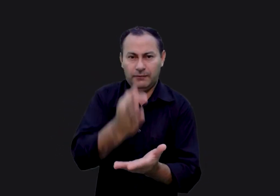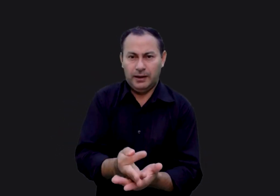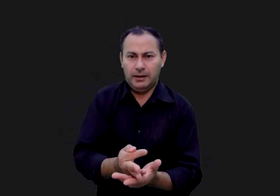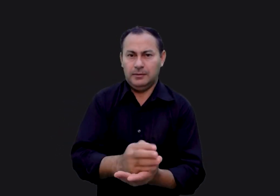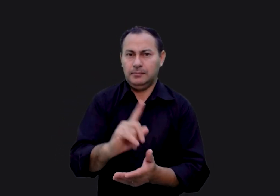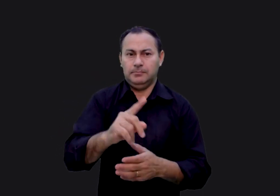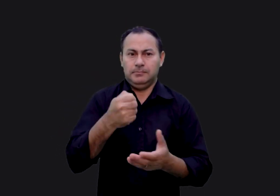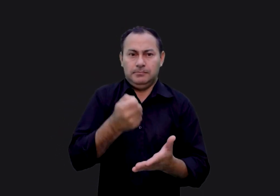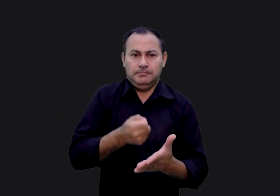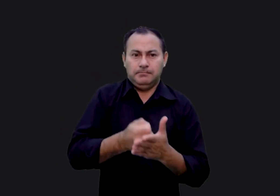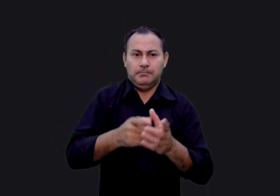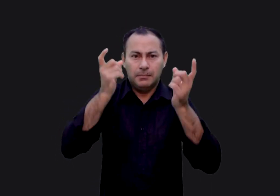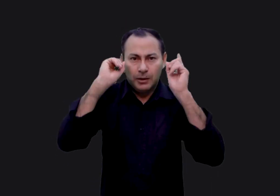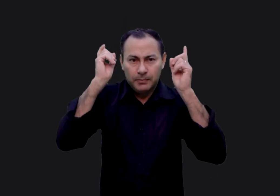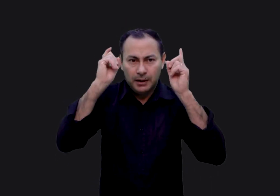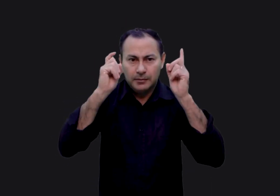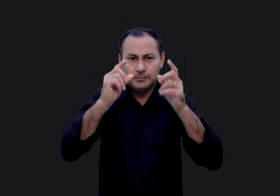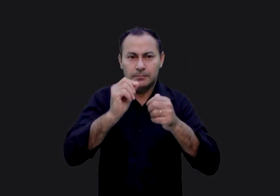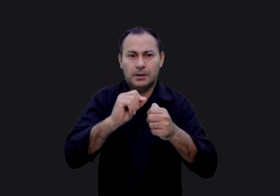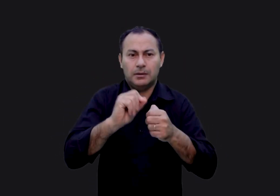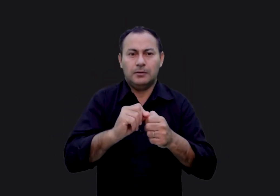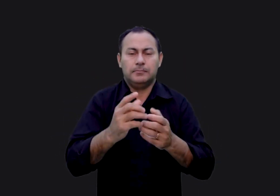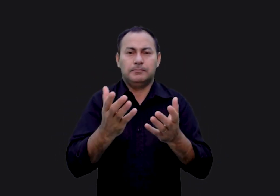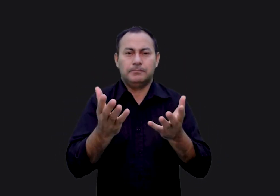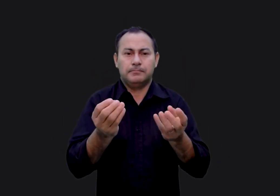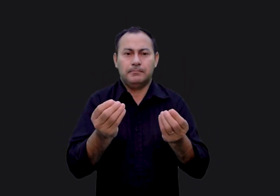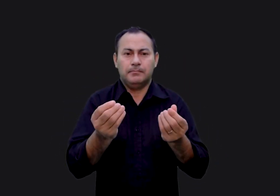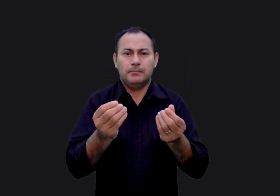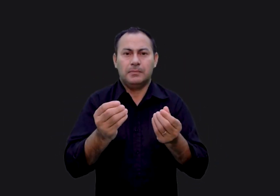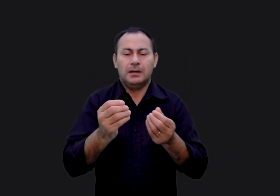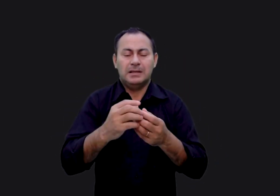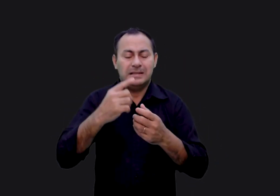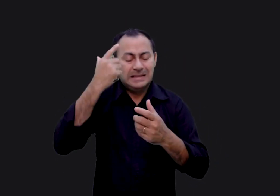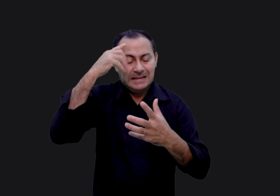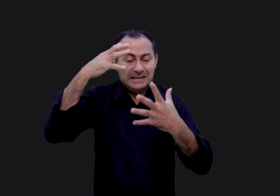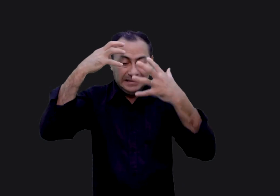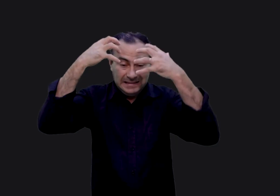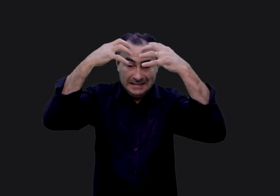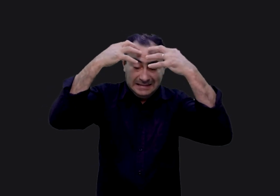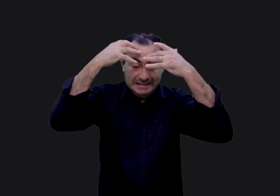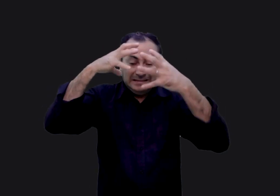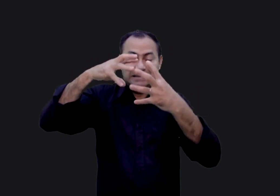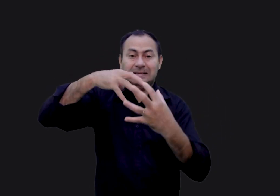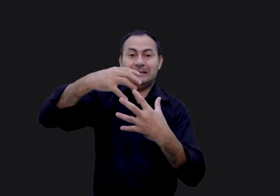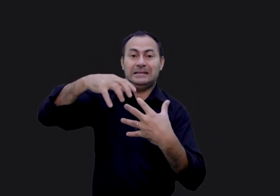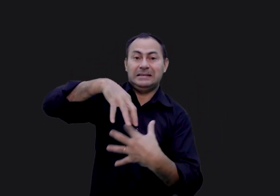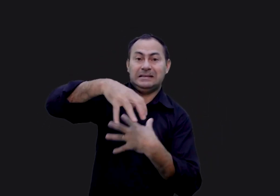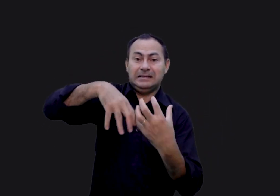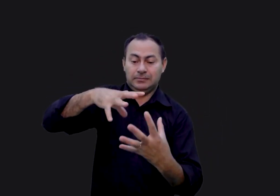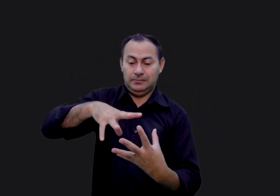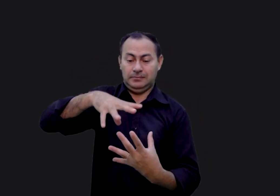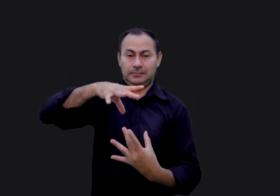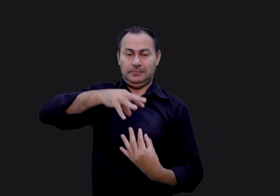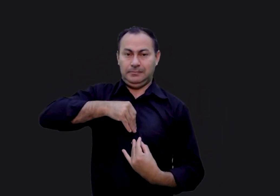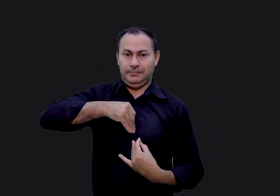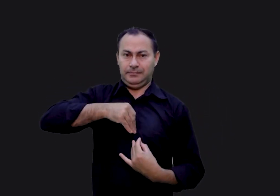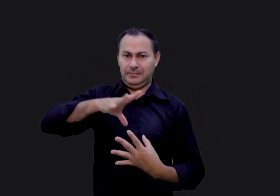e que não devemos nos preocupar. Isso leva a um tipo de esquizofrenia espiritual. Todo pensamento que temos em